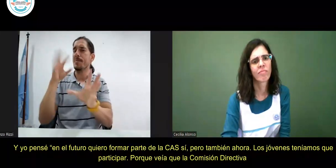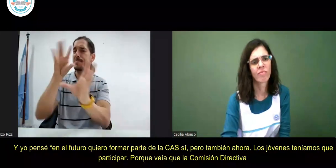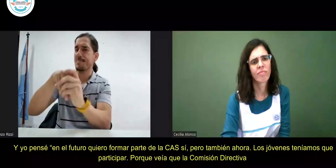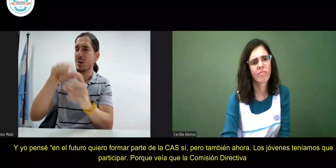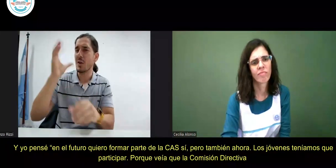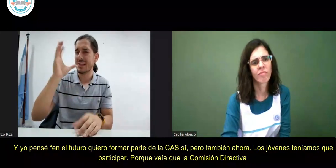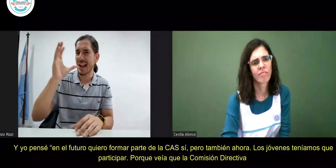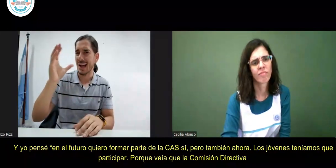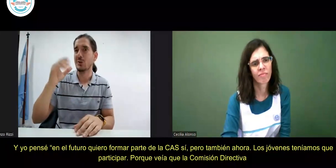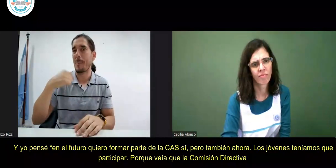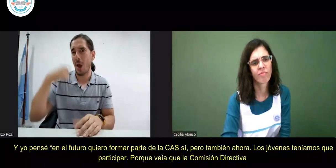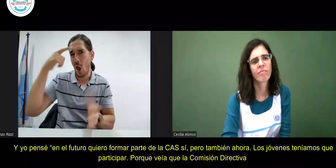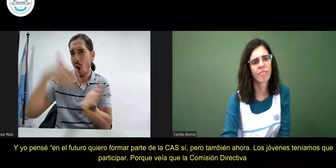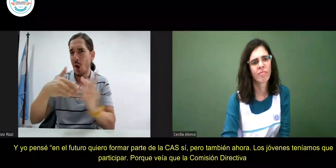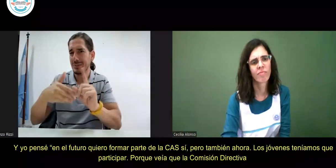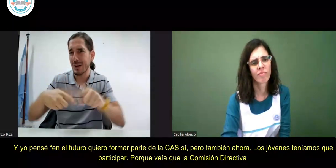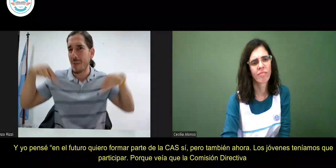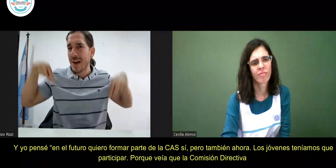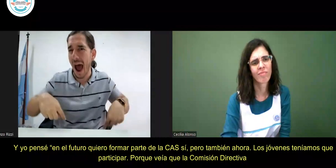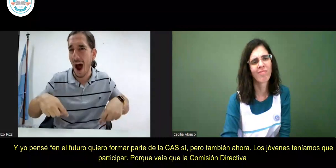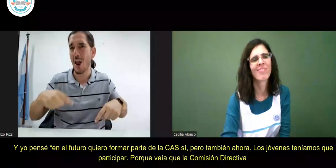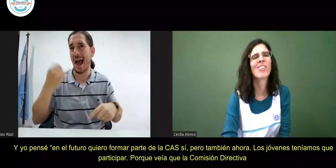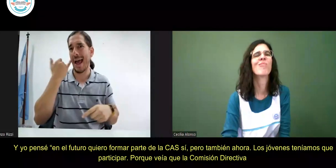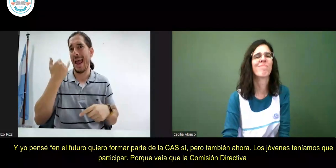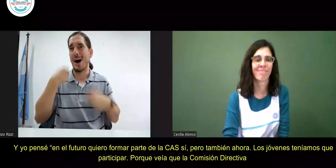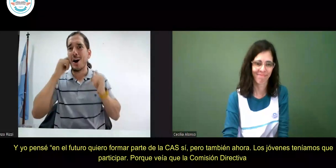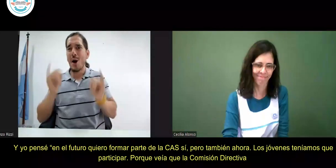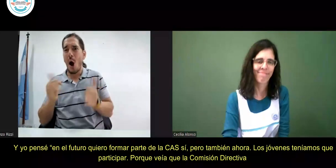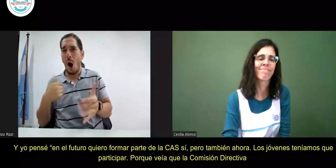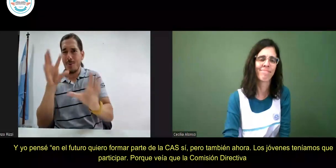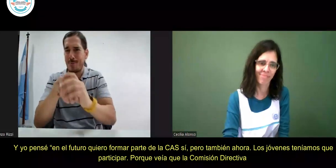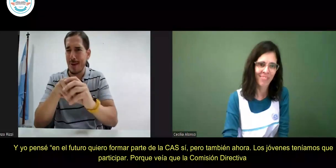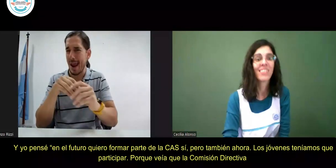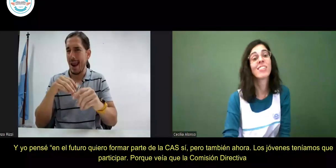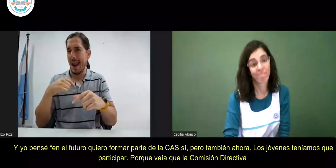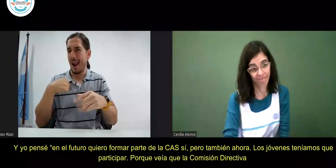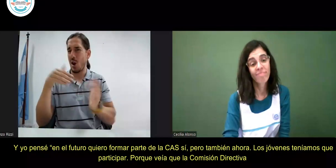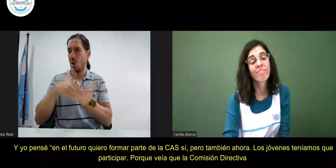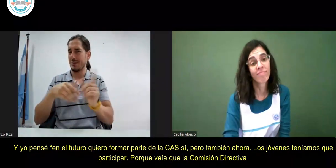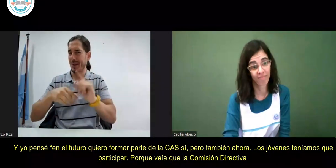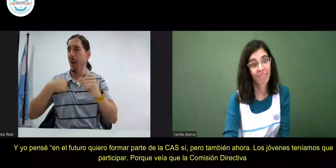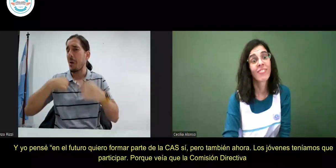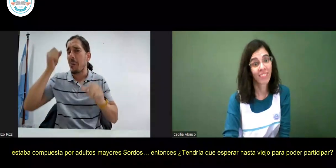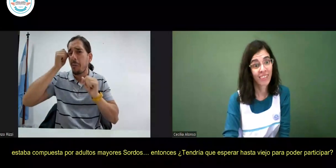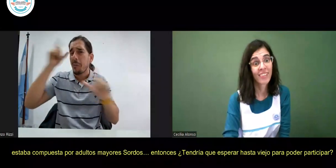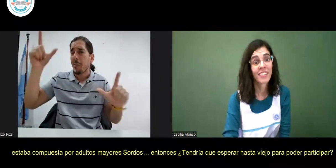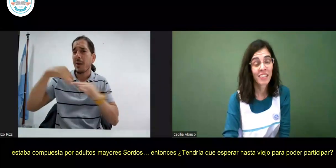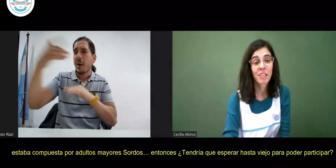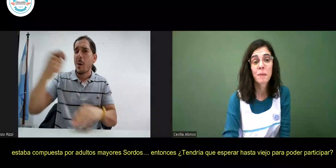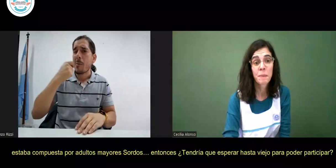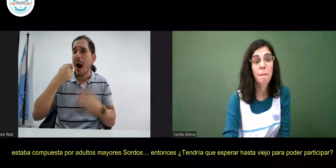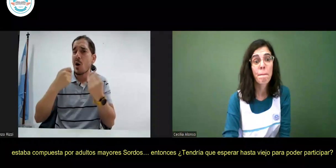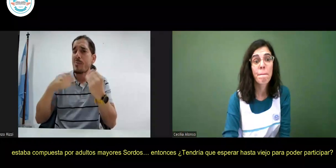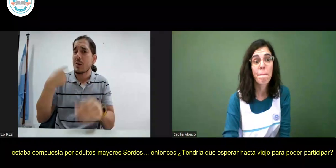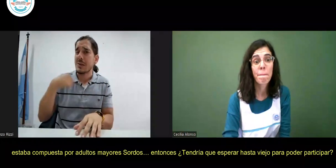sí. Pero también ahora los jóvenes teníamos que participar, porque veía que la